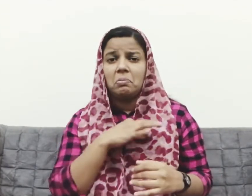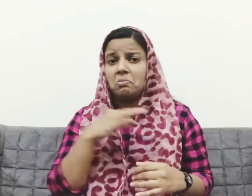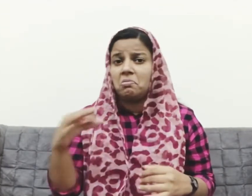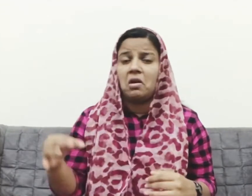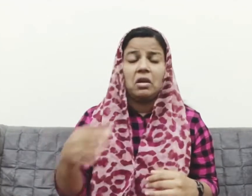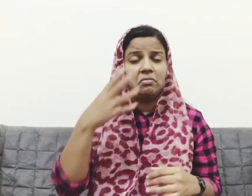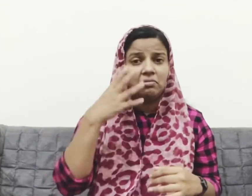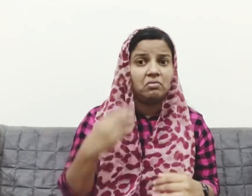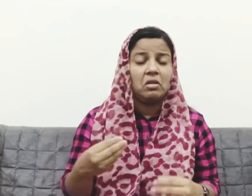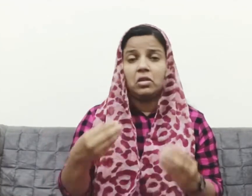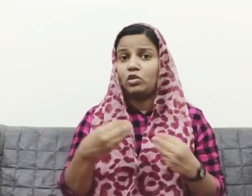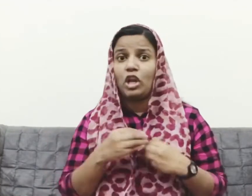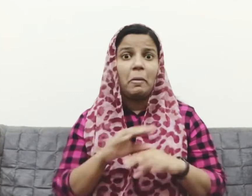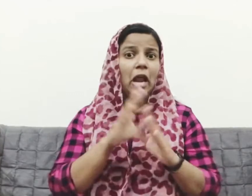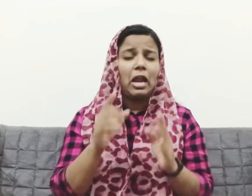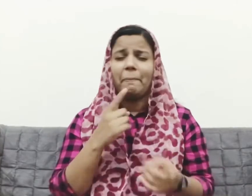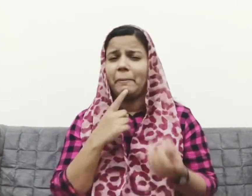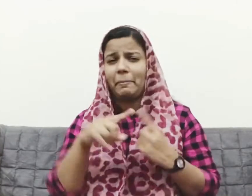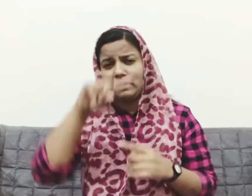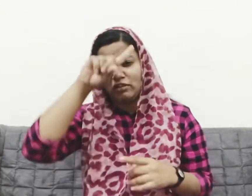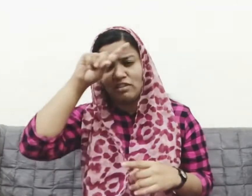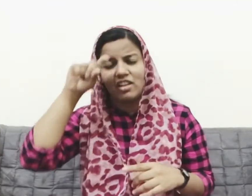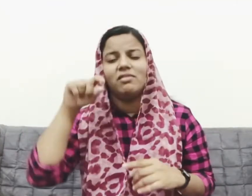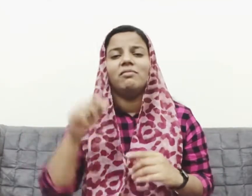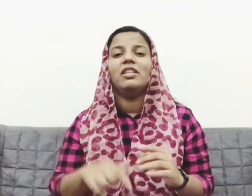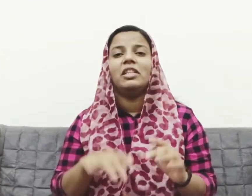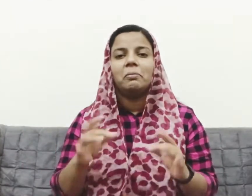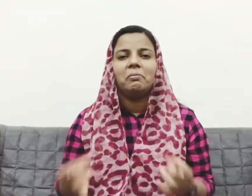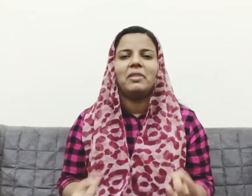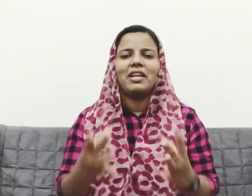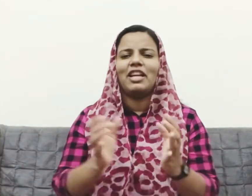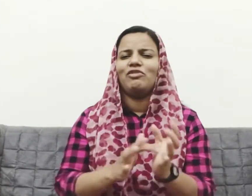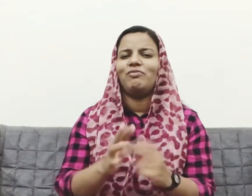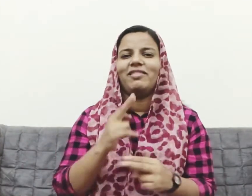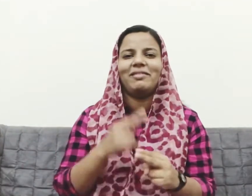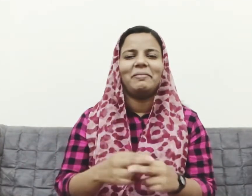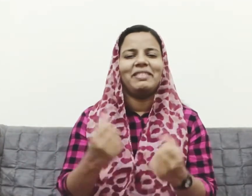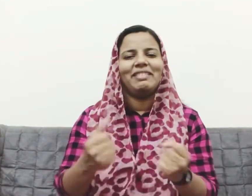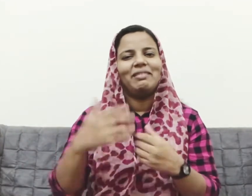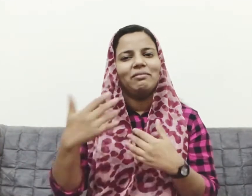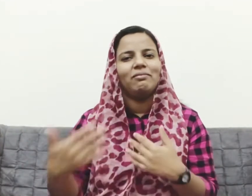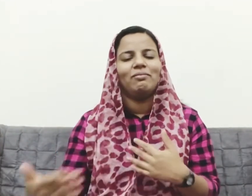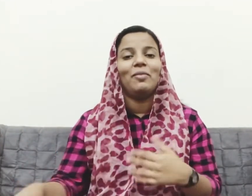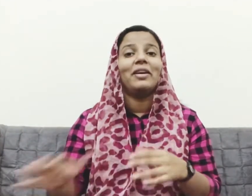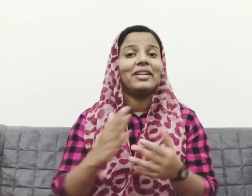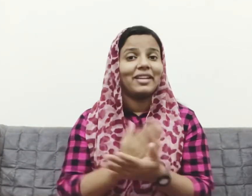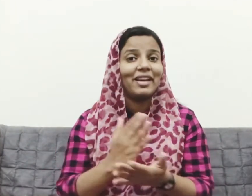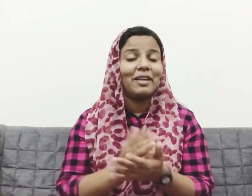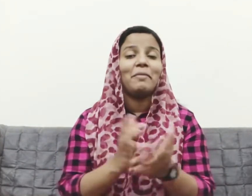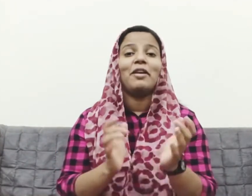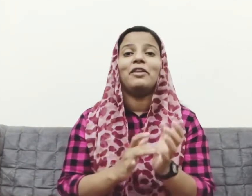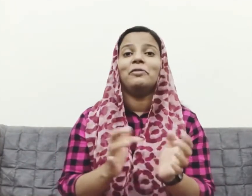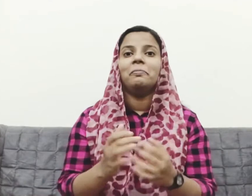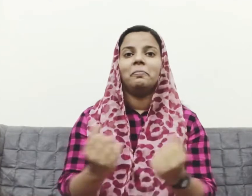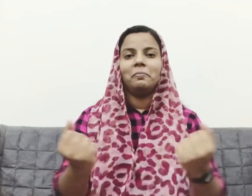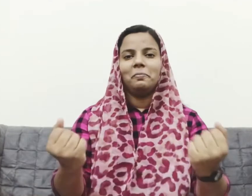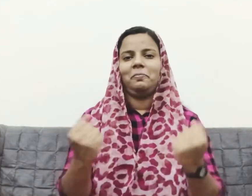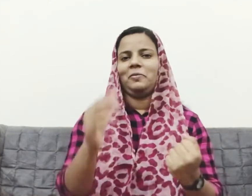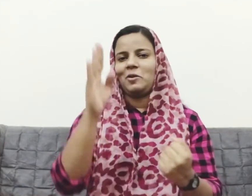പ്രാണനെ കൊണ്ടുപോകും എന്നൊക്കെ വാദിച്ചു നിൽക്കുന്ന എല്ലാം തന്നെ ഇന്ന് പകൽക്കാലം നിർവീര്യമായി പോകുക. കാരണം കർത്താവ് യമേൻ യഹോവ ഒരു